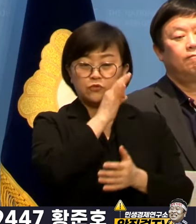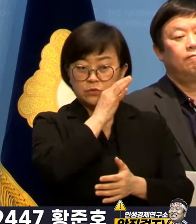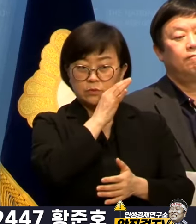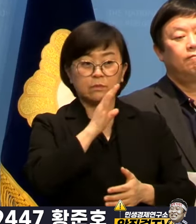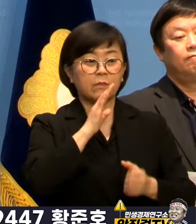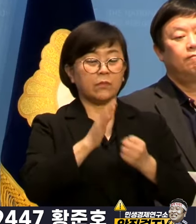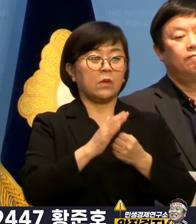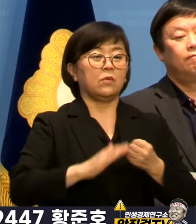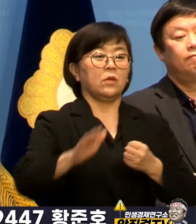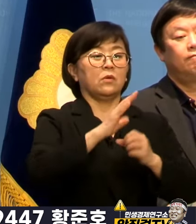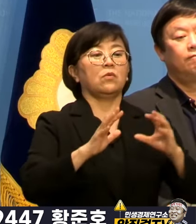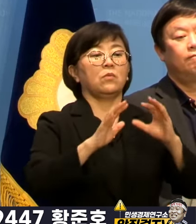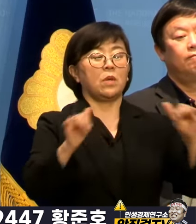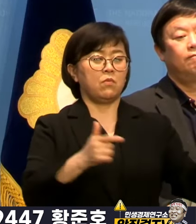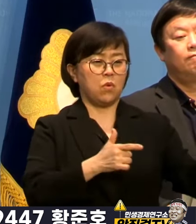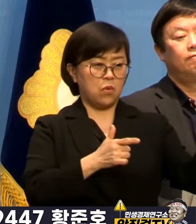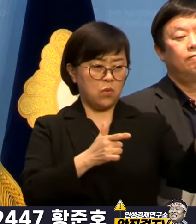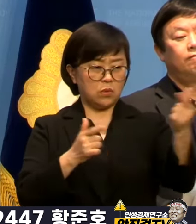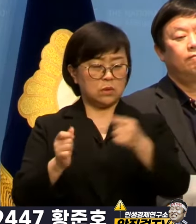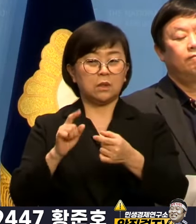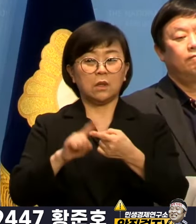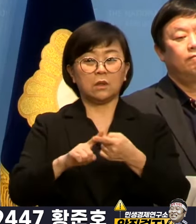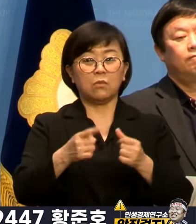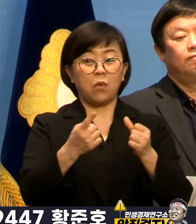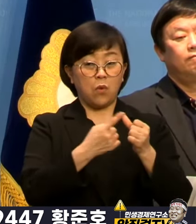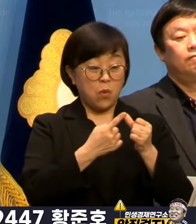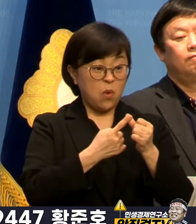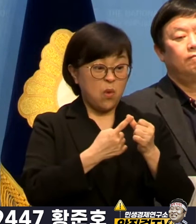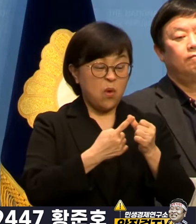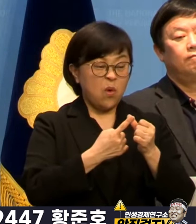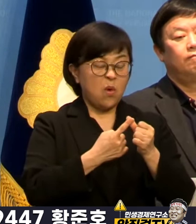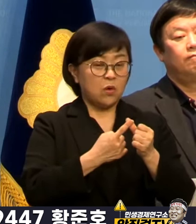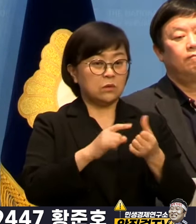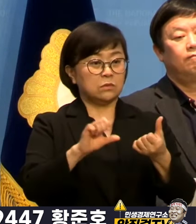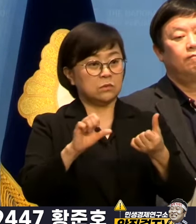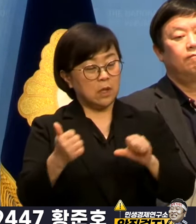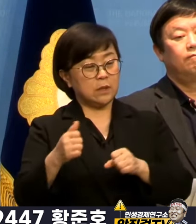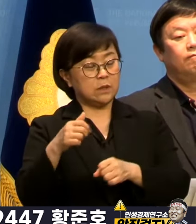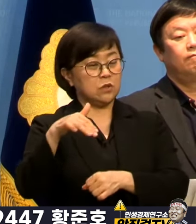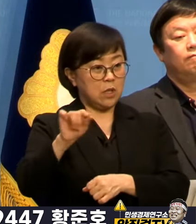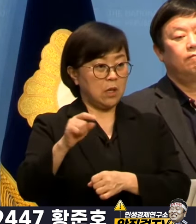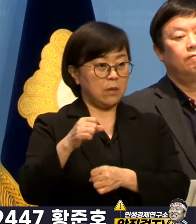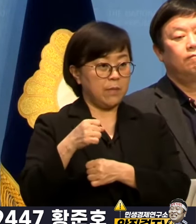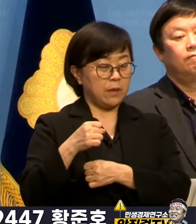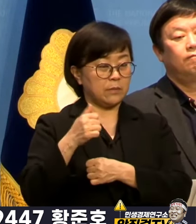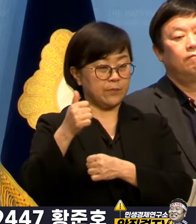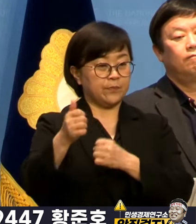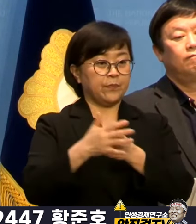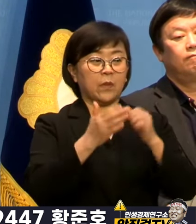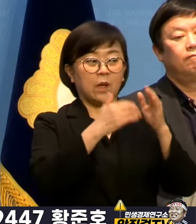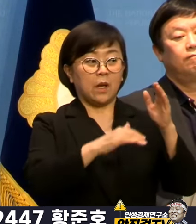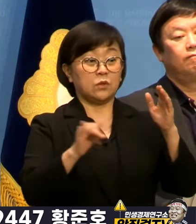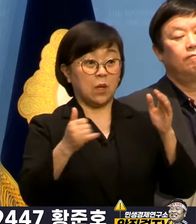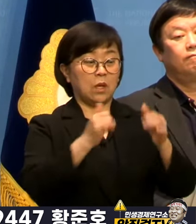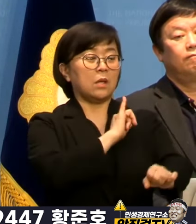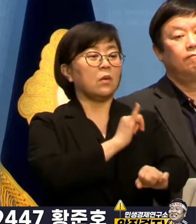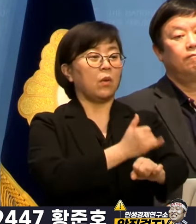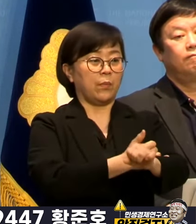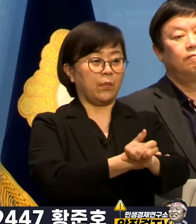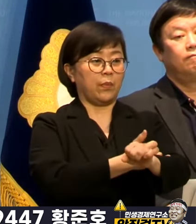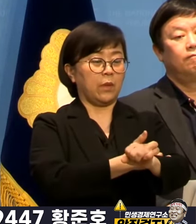수치이자 우리 국민 모두에 대한 모욕이고 고 최수건 상병과 가족의